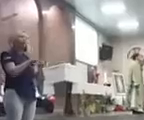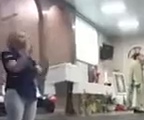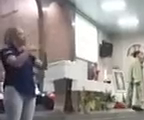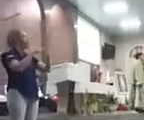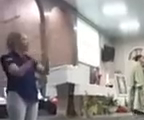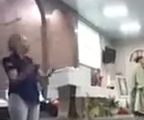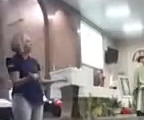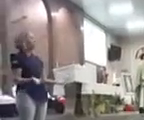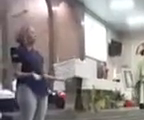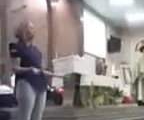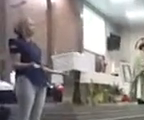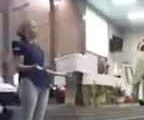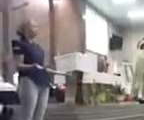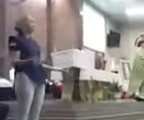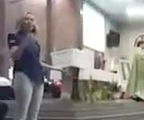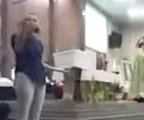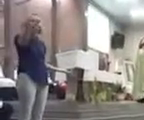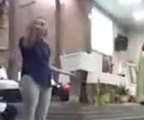a mão aí.